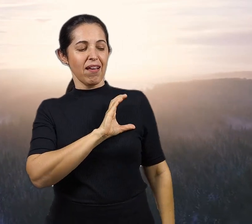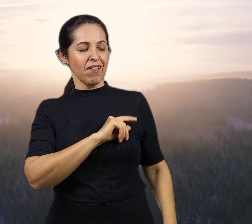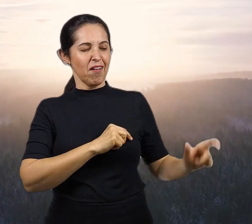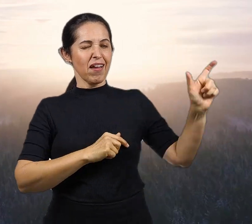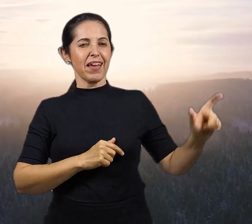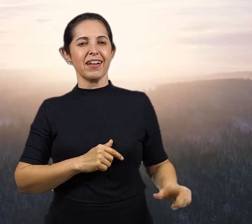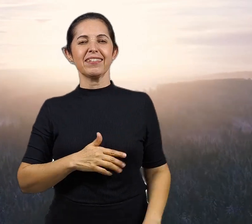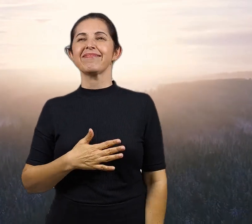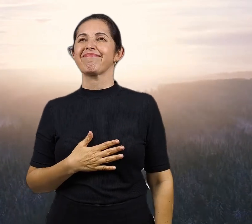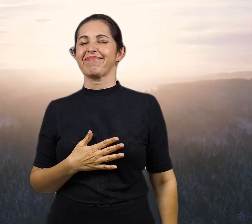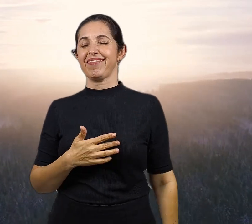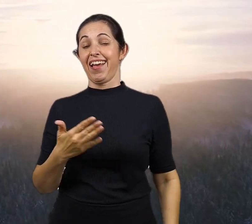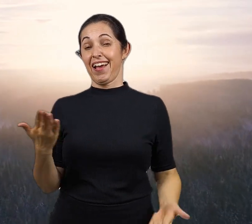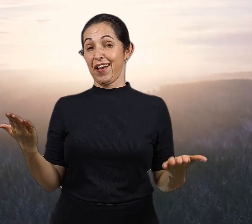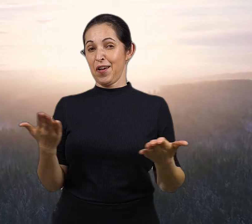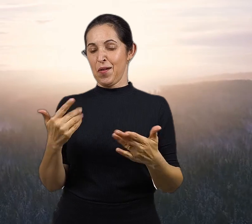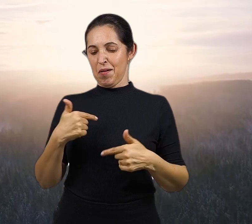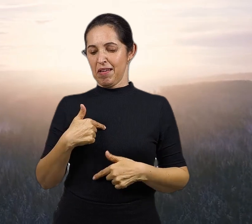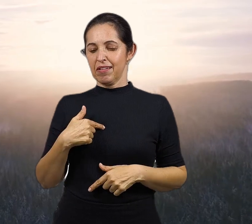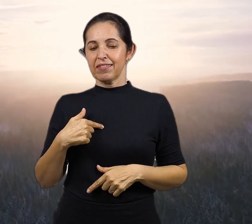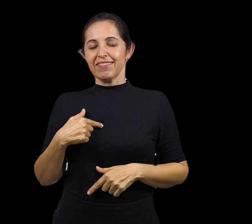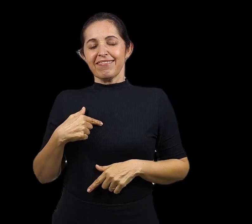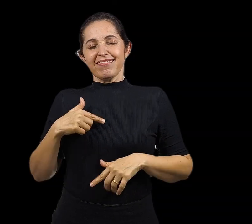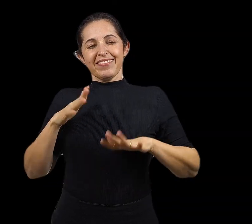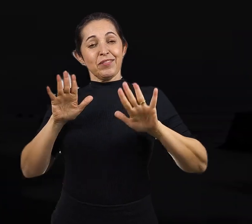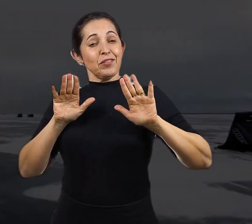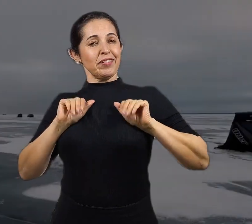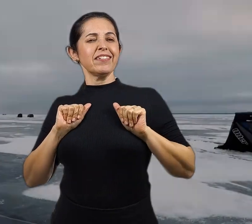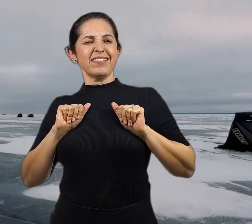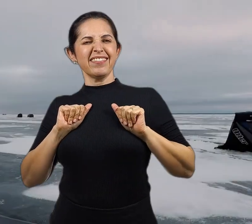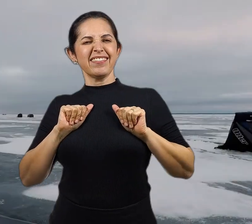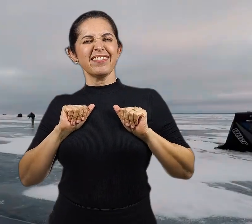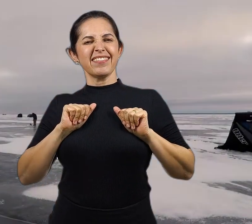descansar. E o Senhor disse assim: louco,